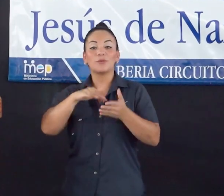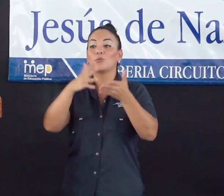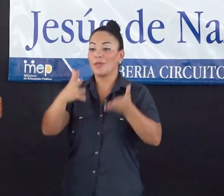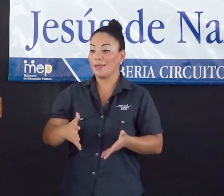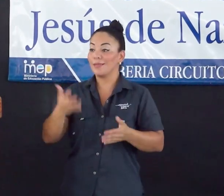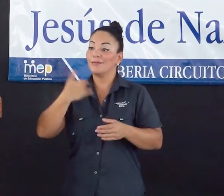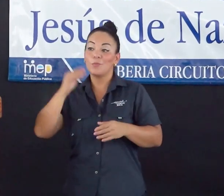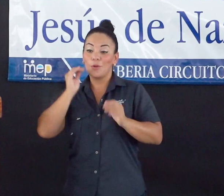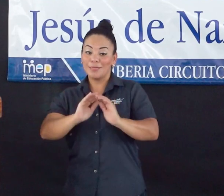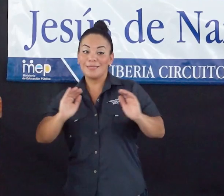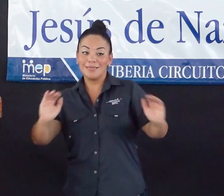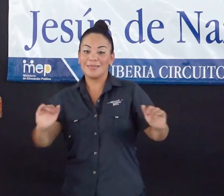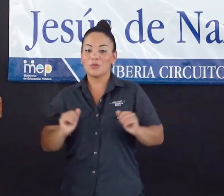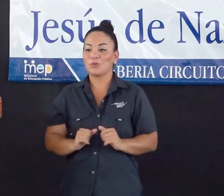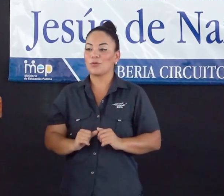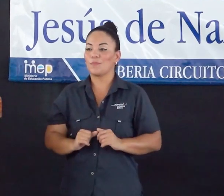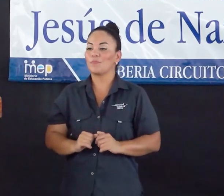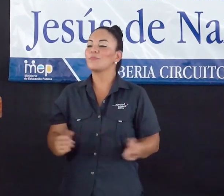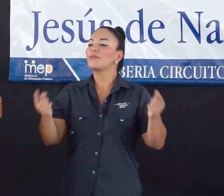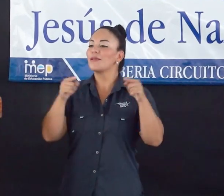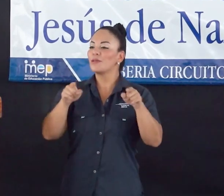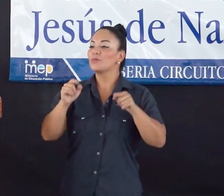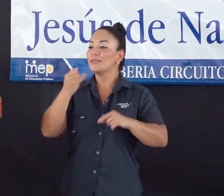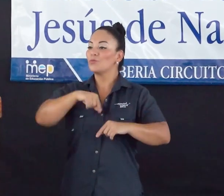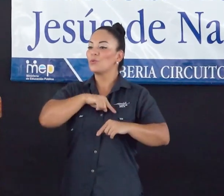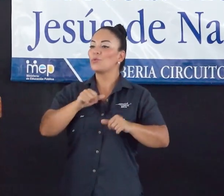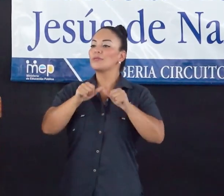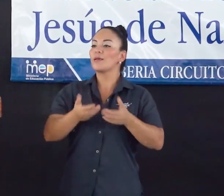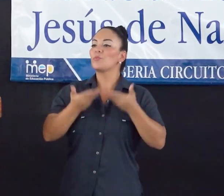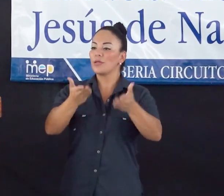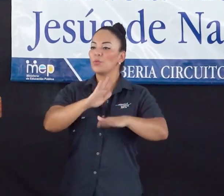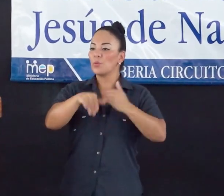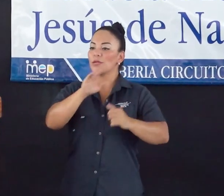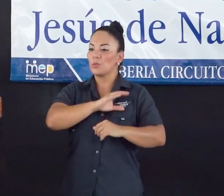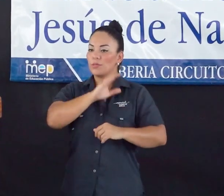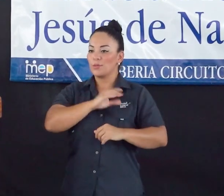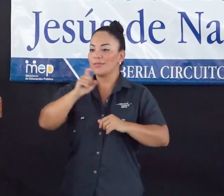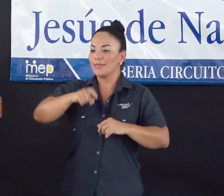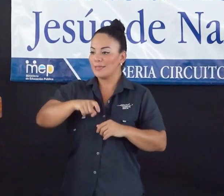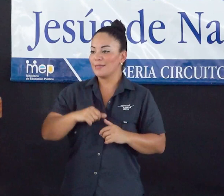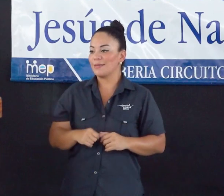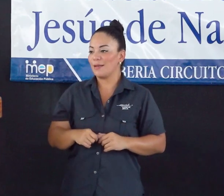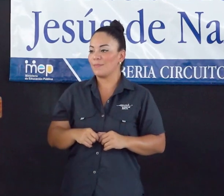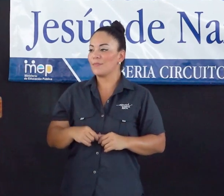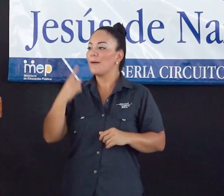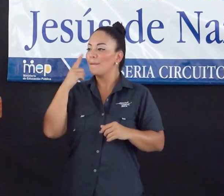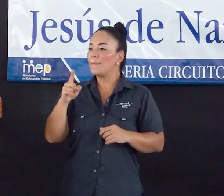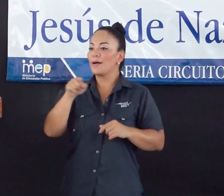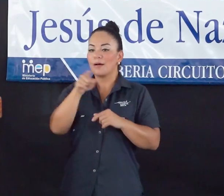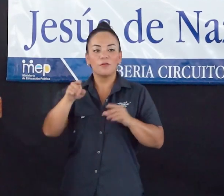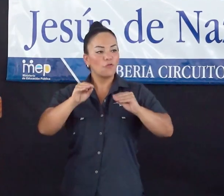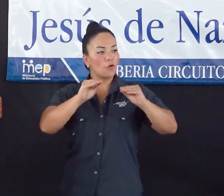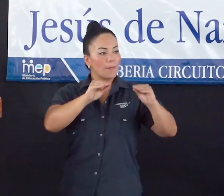niñas y niños a quienes, si les seguimos dando las condiciones que necesitan para